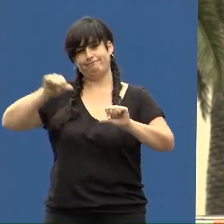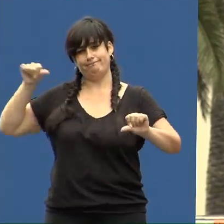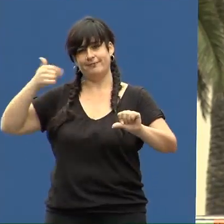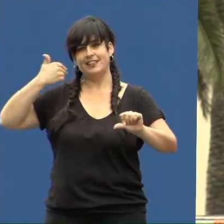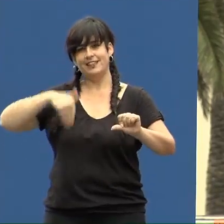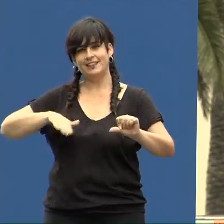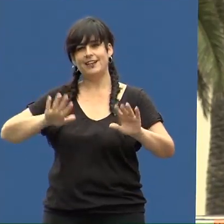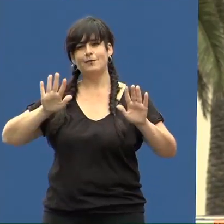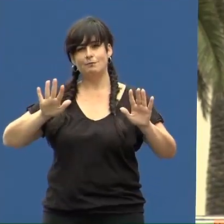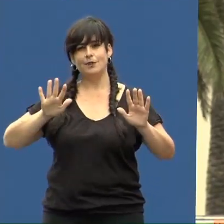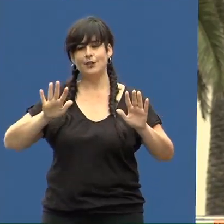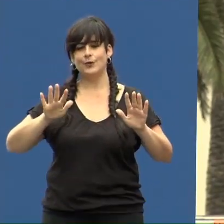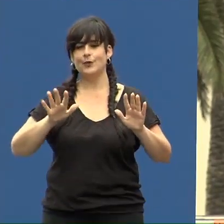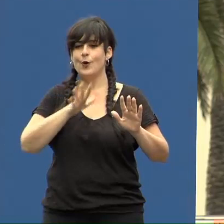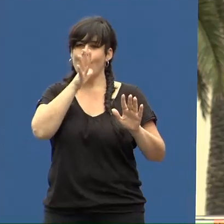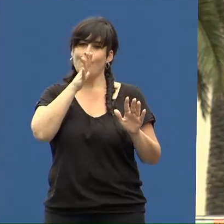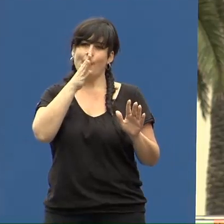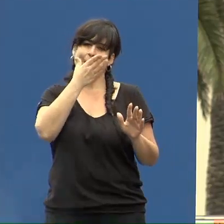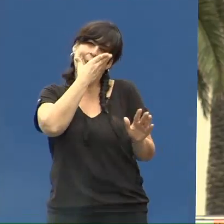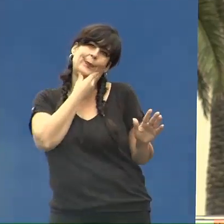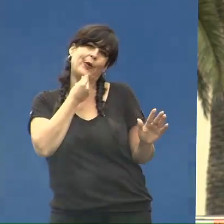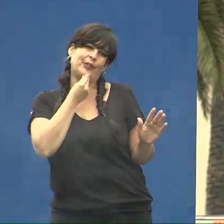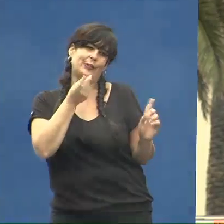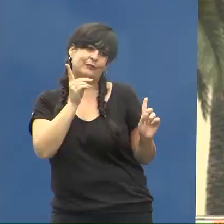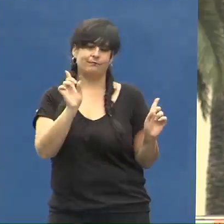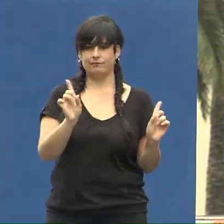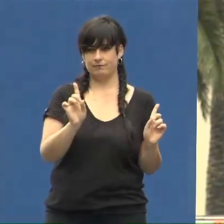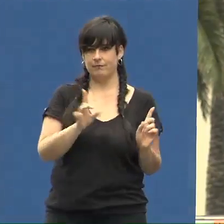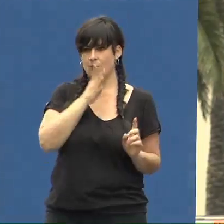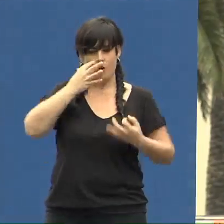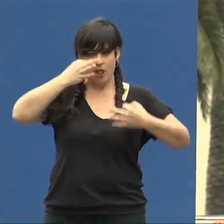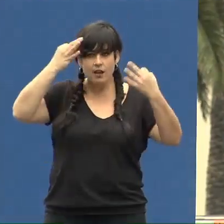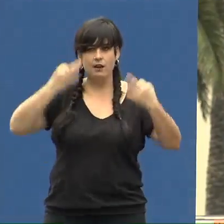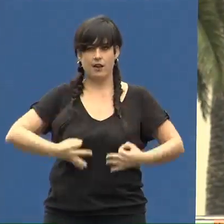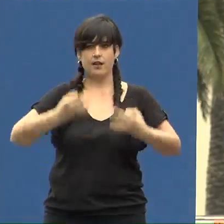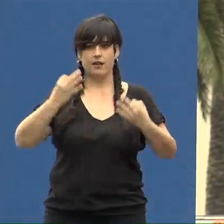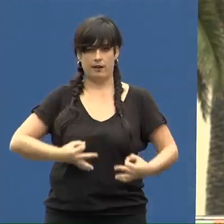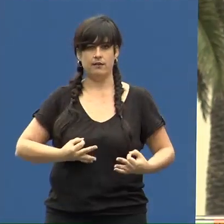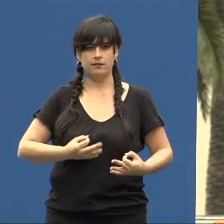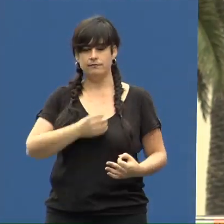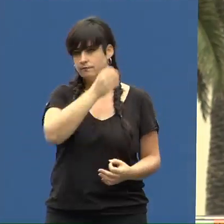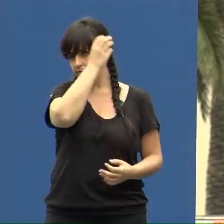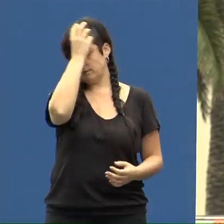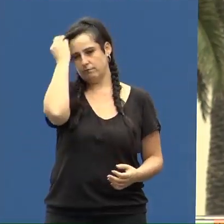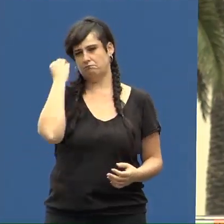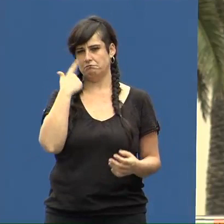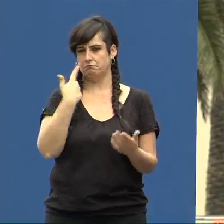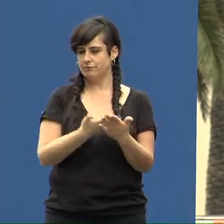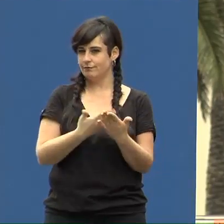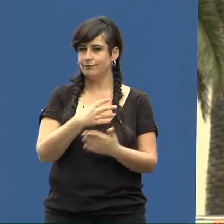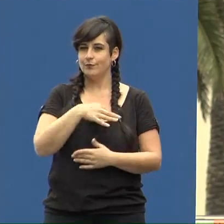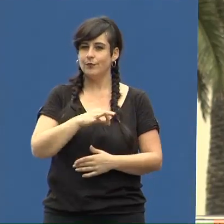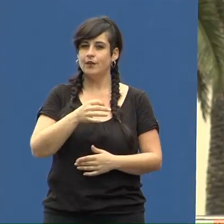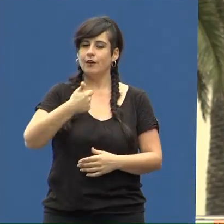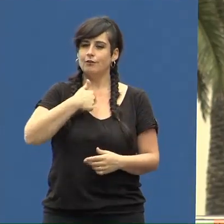verdad que no es porque seamos unos cursis, sino que es porque es una realidad práctica, concreta y demostrable. Yo también le tengo que dar